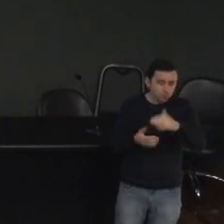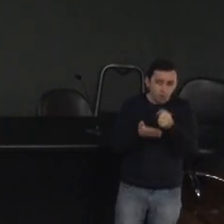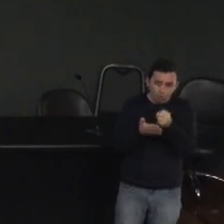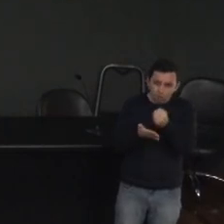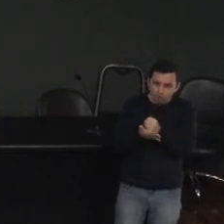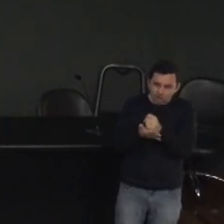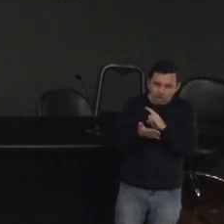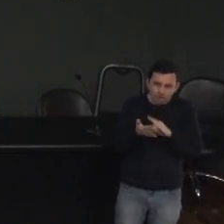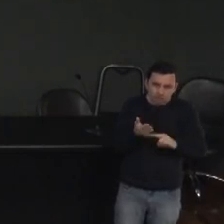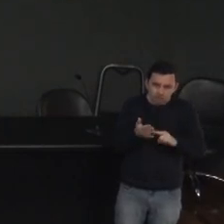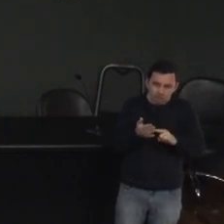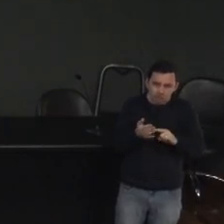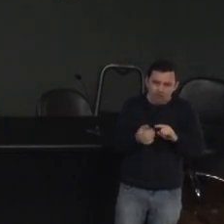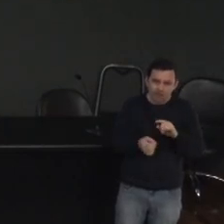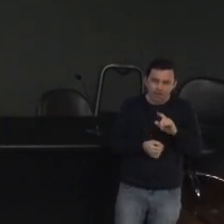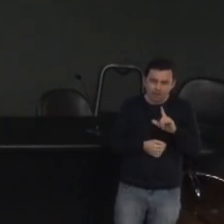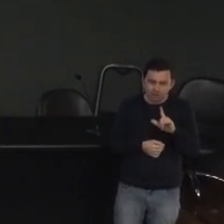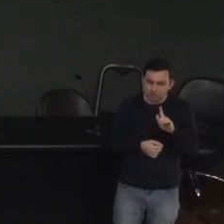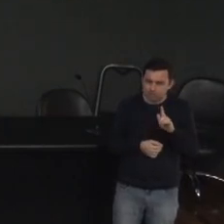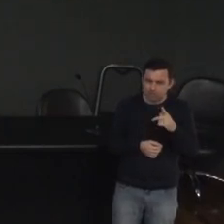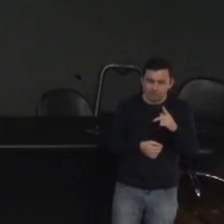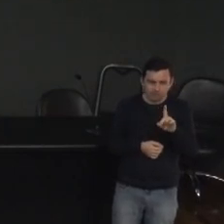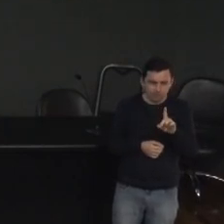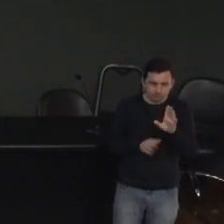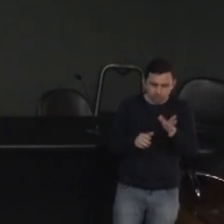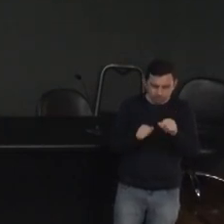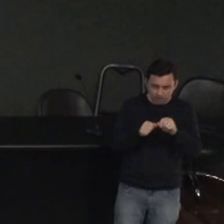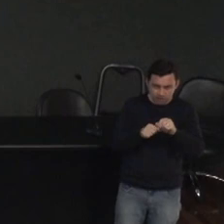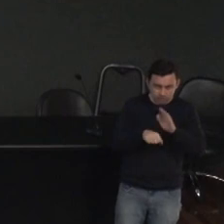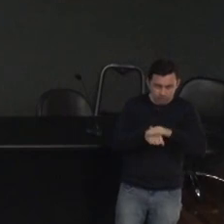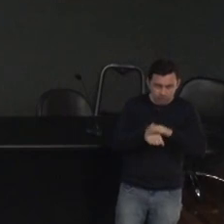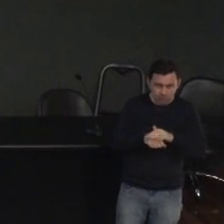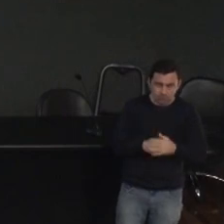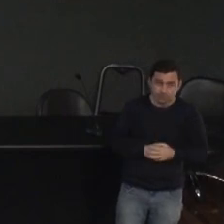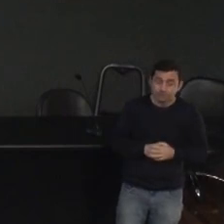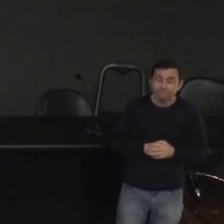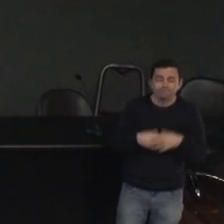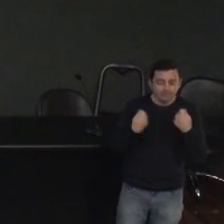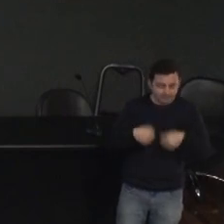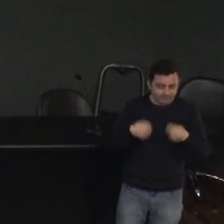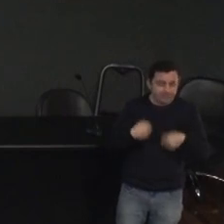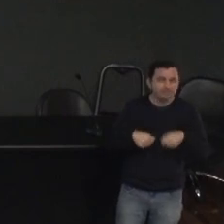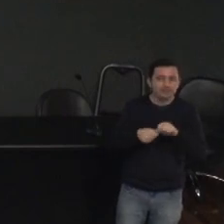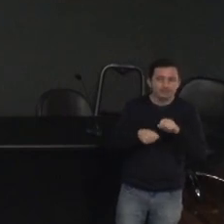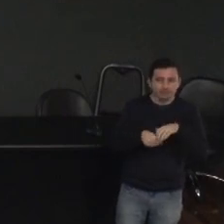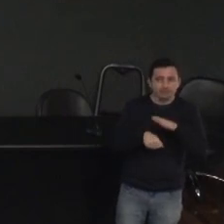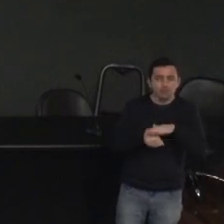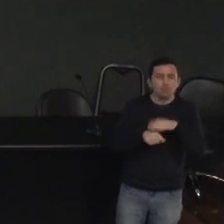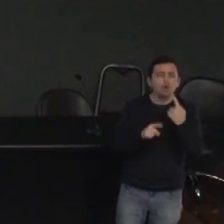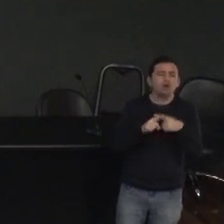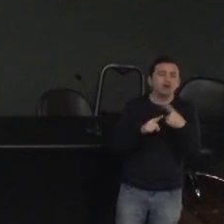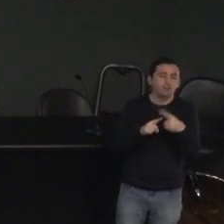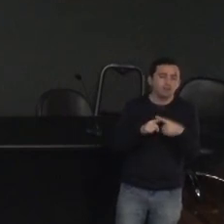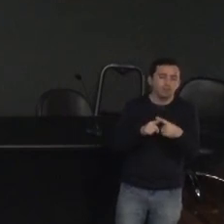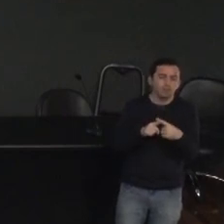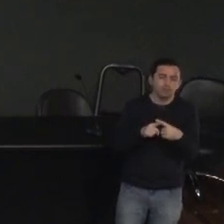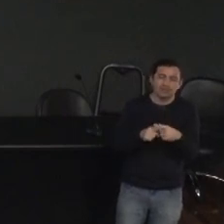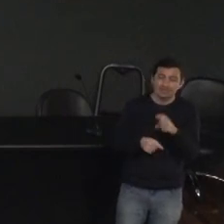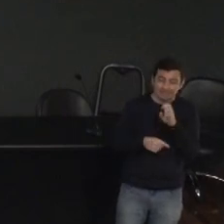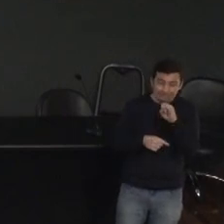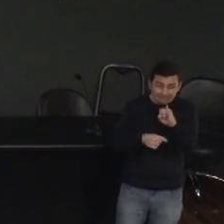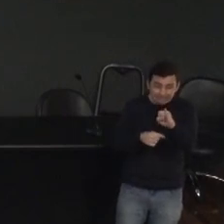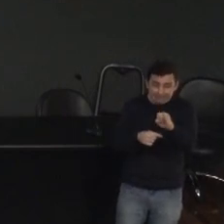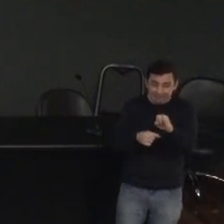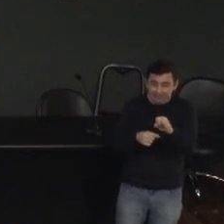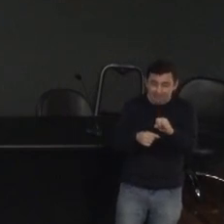de vocês em relação a lei geral de proteção de dados já fizeram ainda não tem que fazer e por quê Porque se